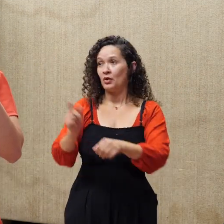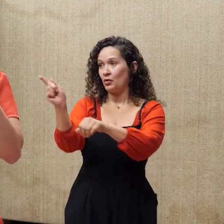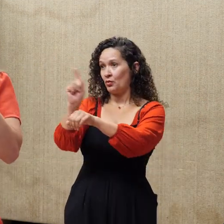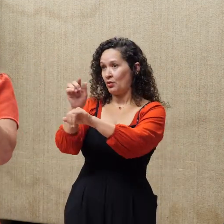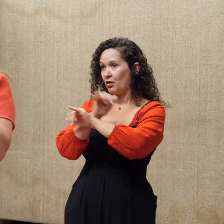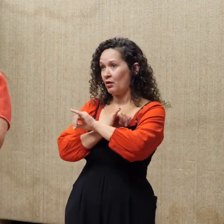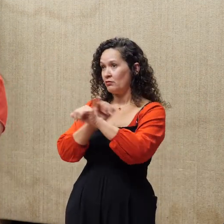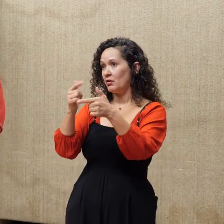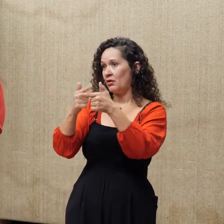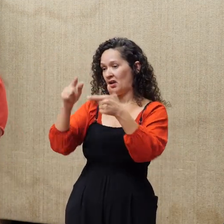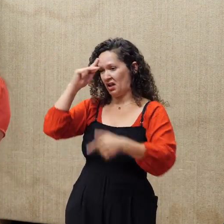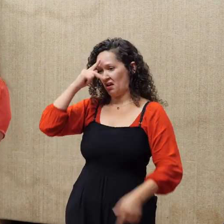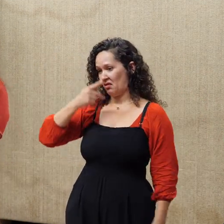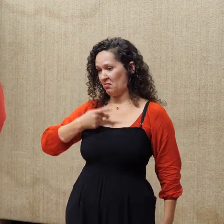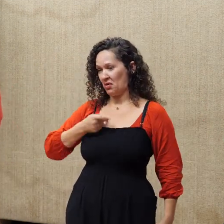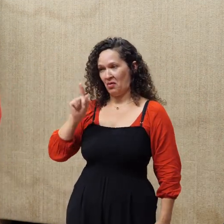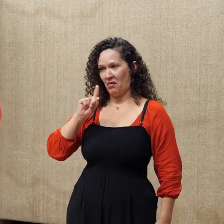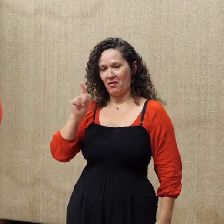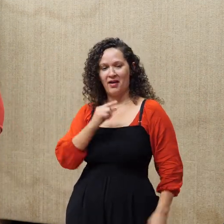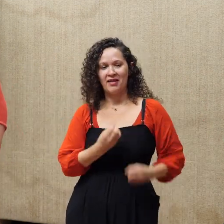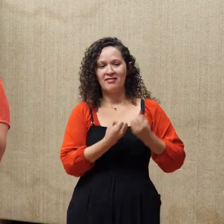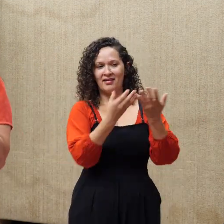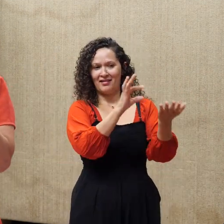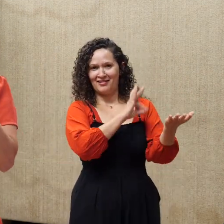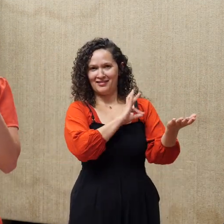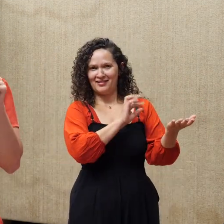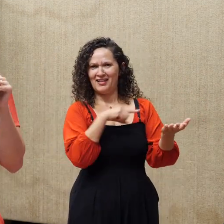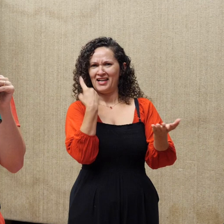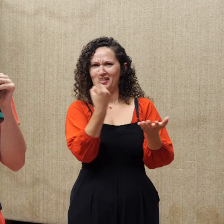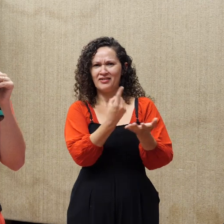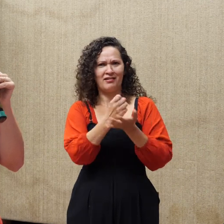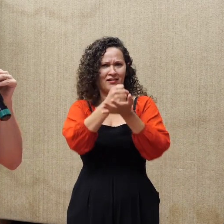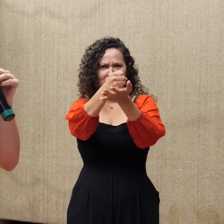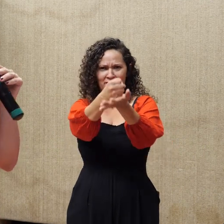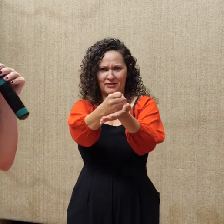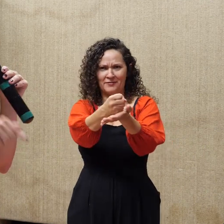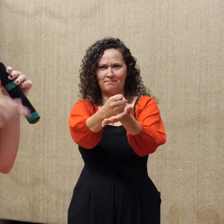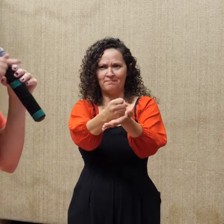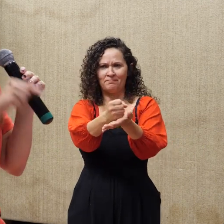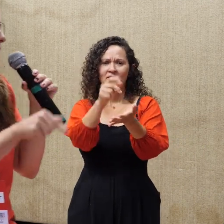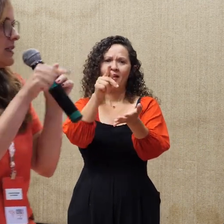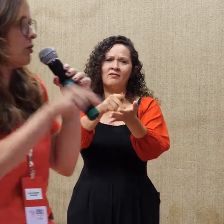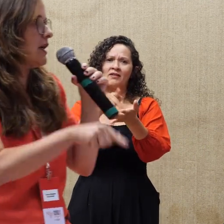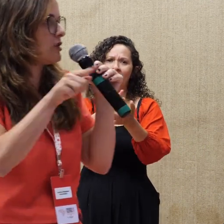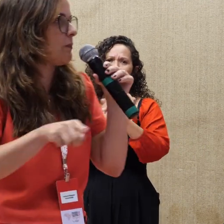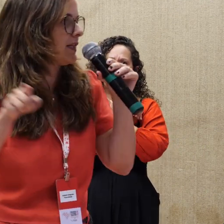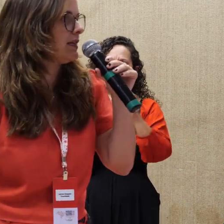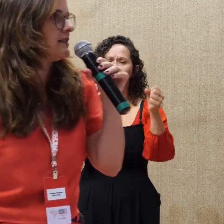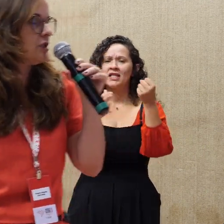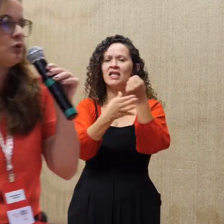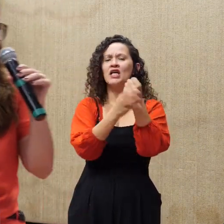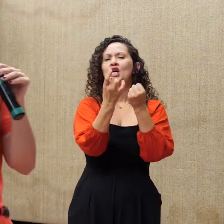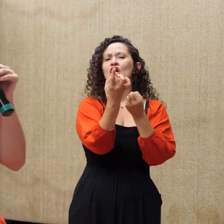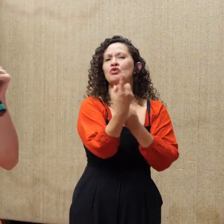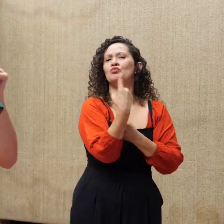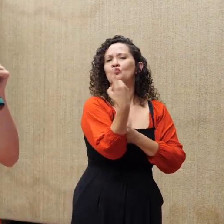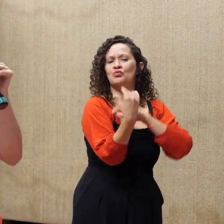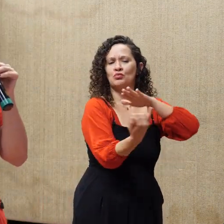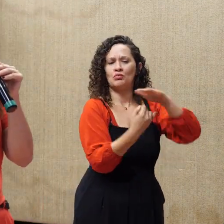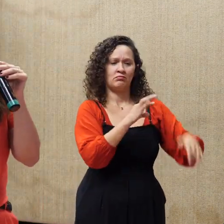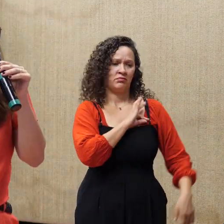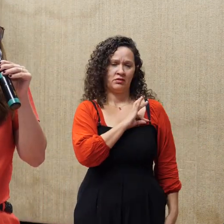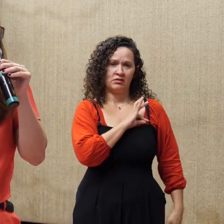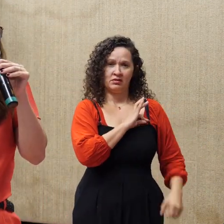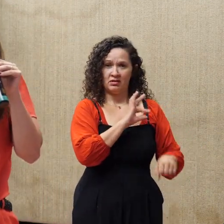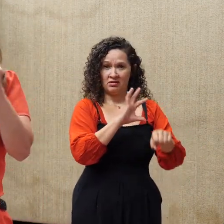gestor fala o problema não é meu, o problema é da polícia, na verdade, a gente reforça que a legitimidade para dizer segurança só pertence às instituições